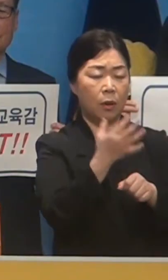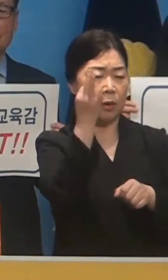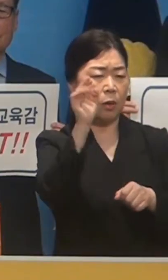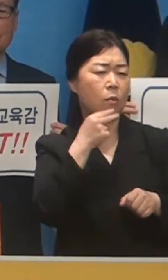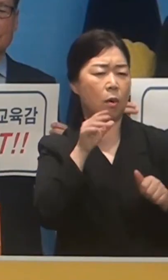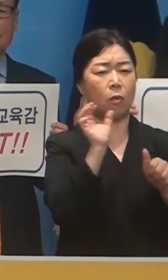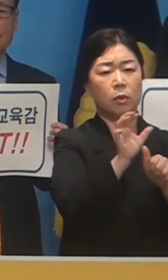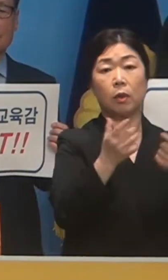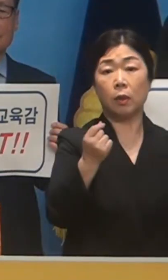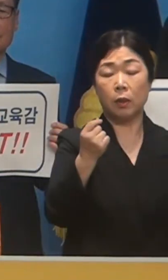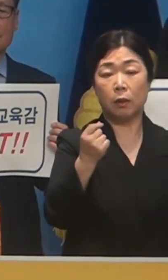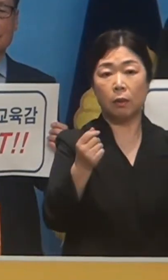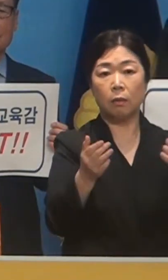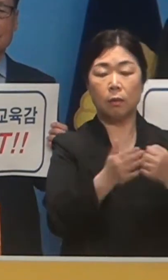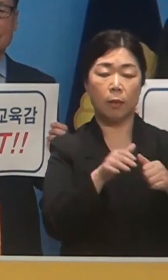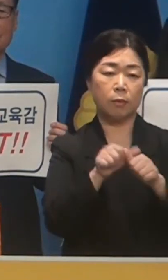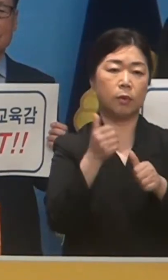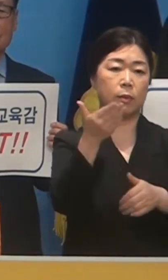다시 한번 경고합니다.